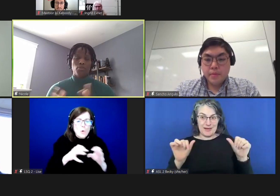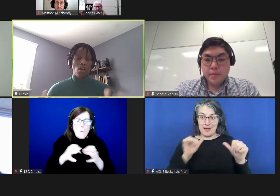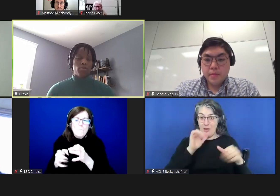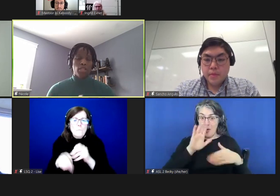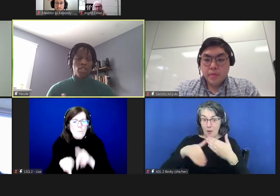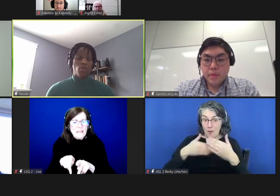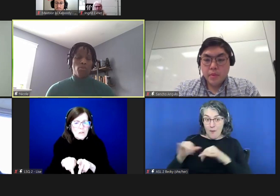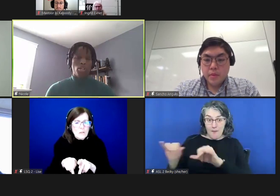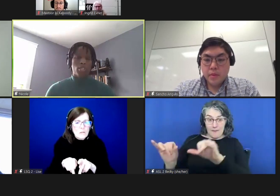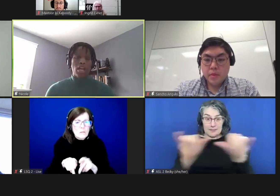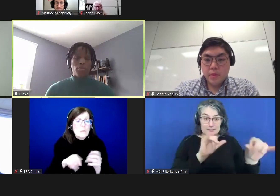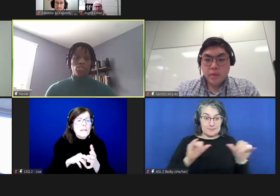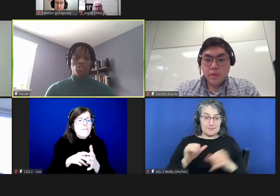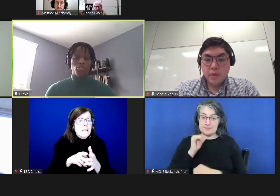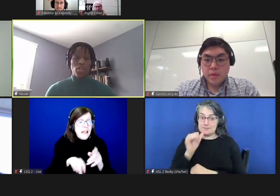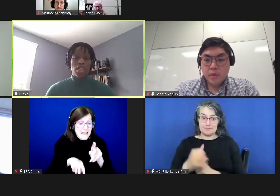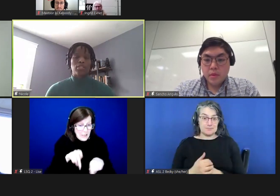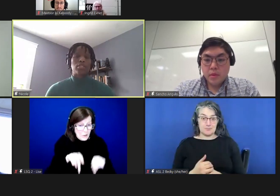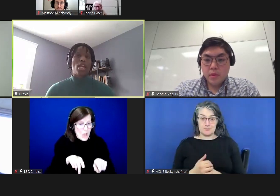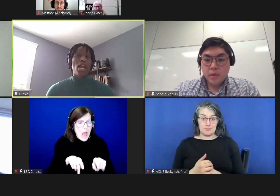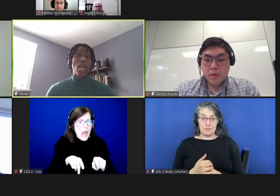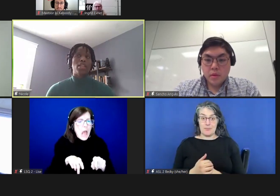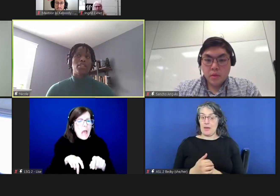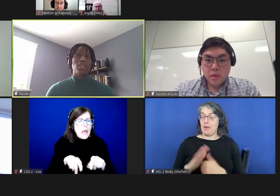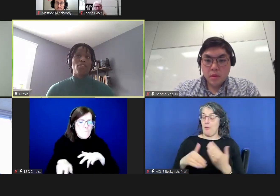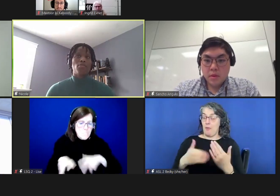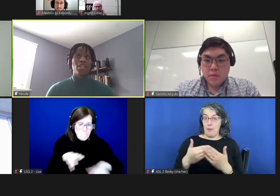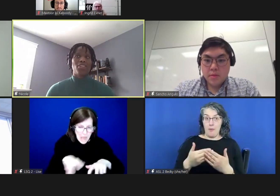parfaitement capables de se mouvoir